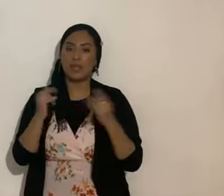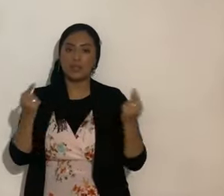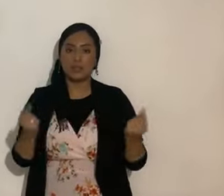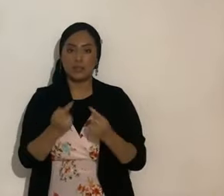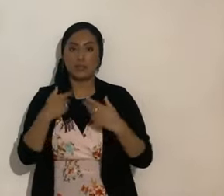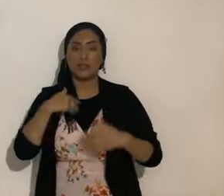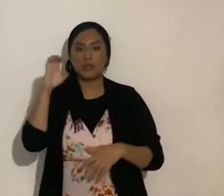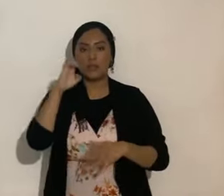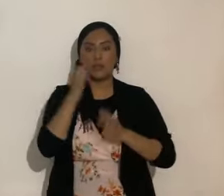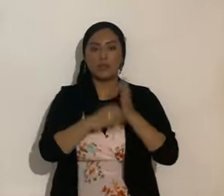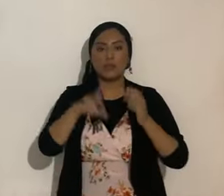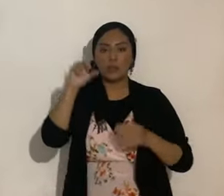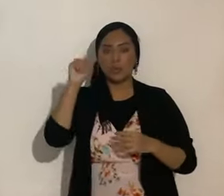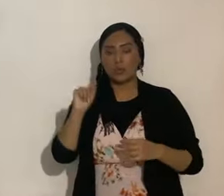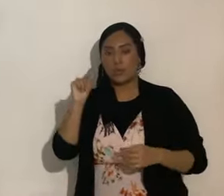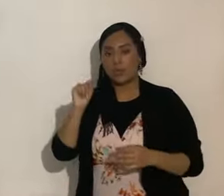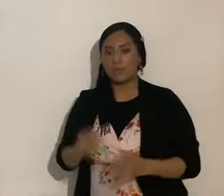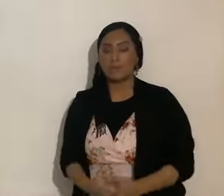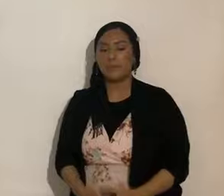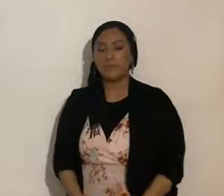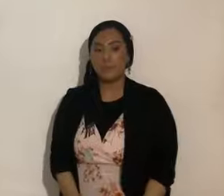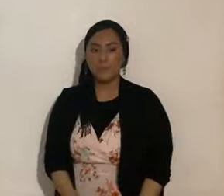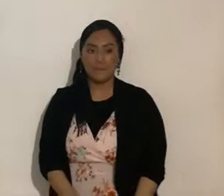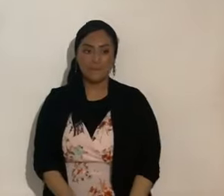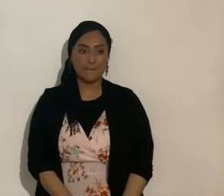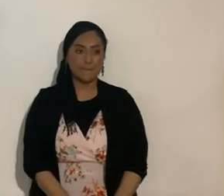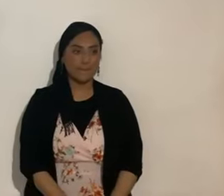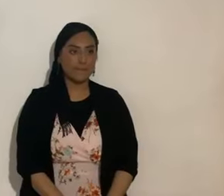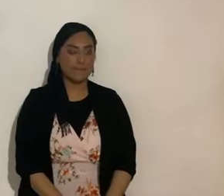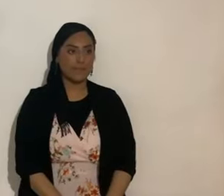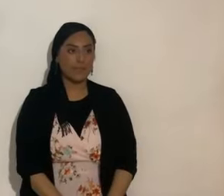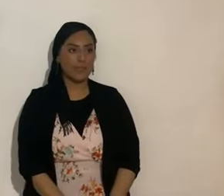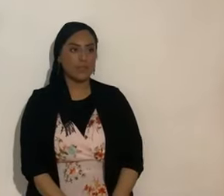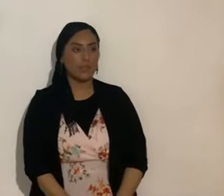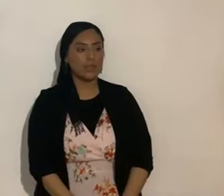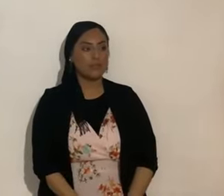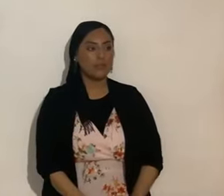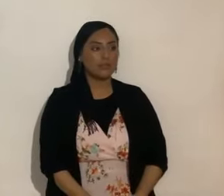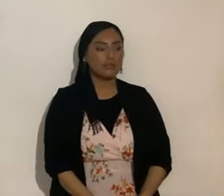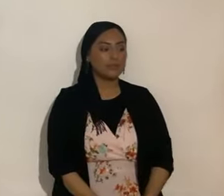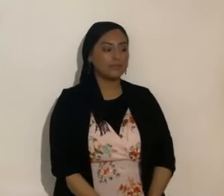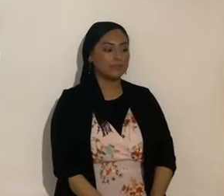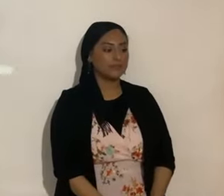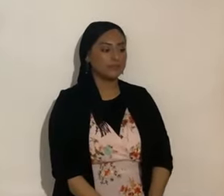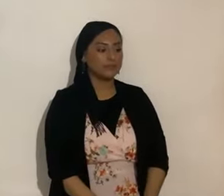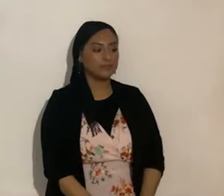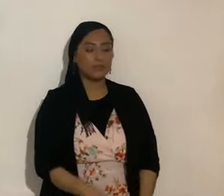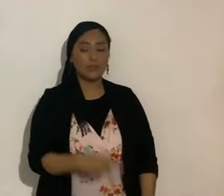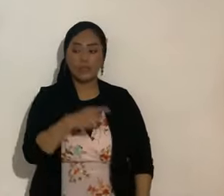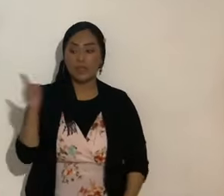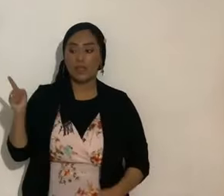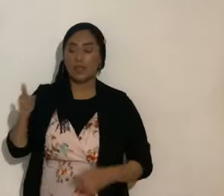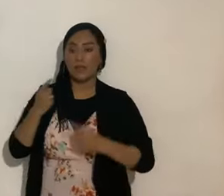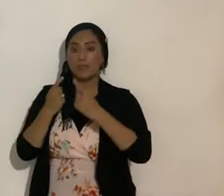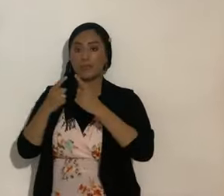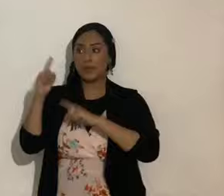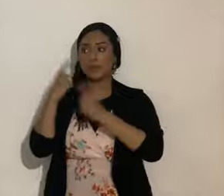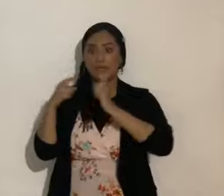que está en Éxodo 20 como uno de los pecados principales. Entonces, su queja de ellos